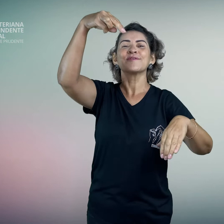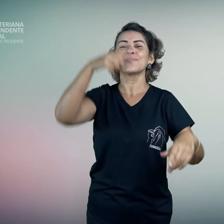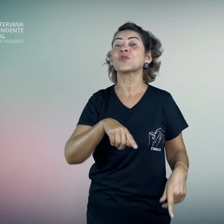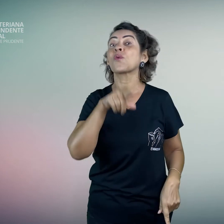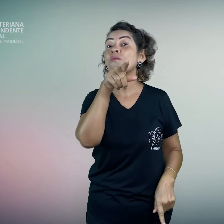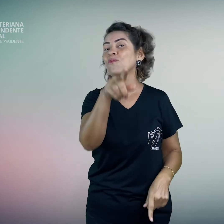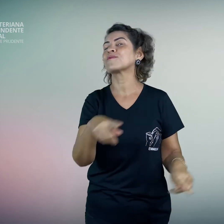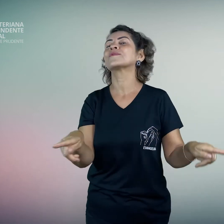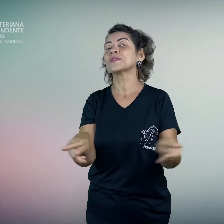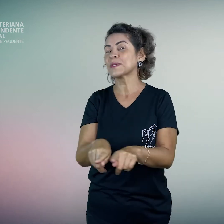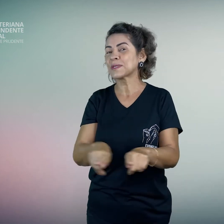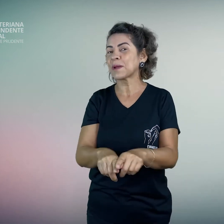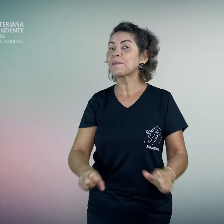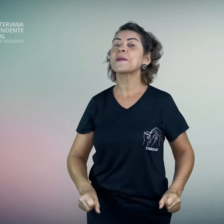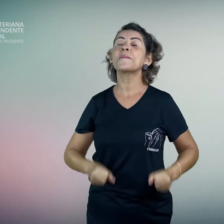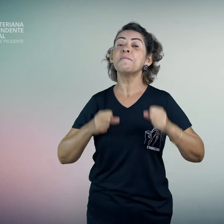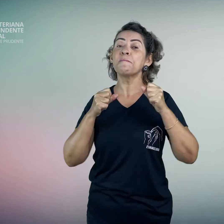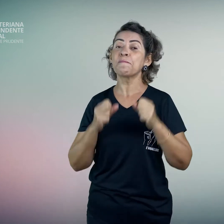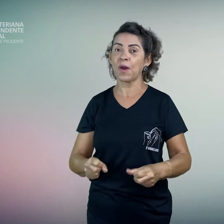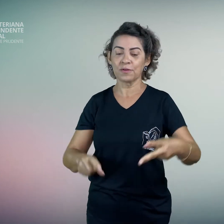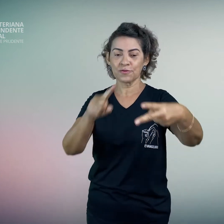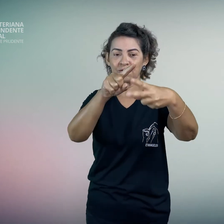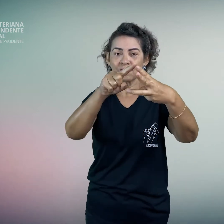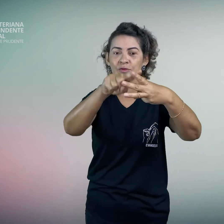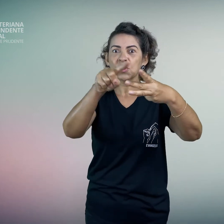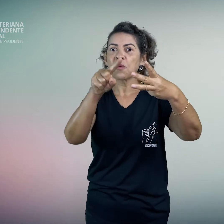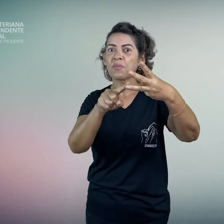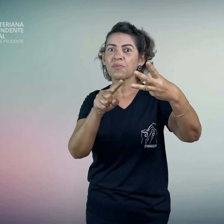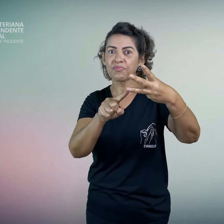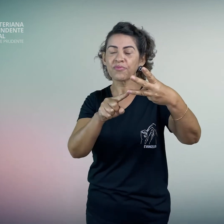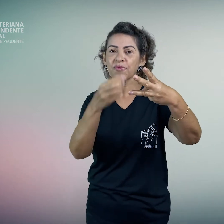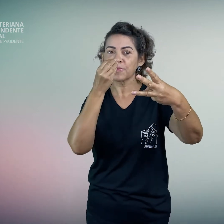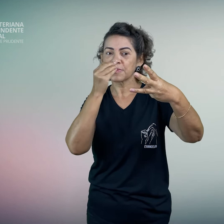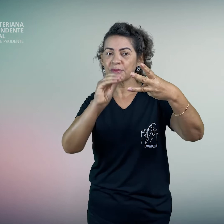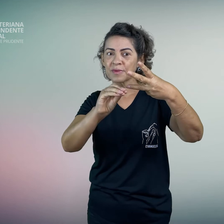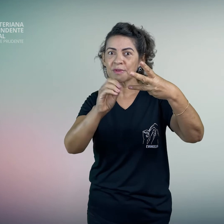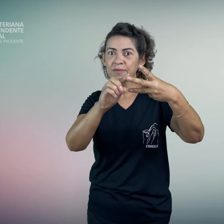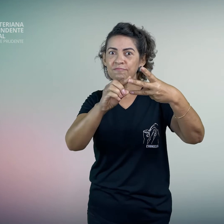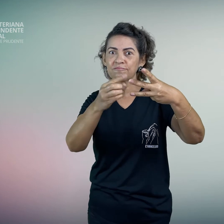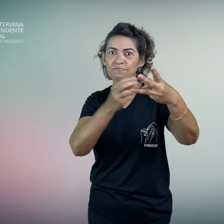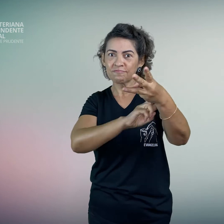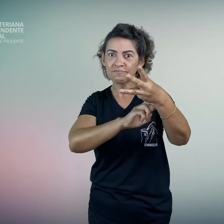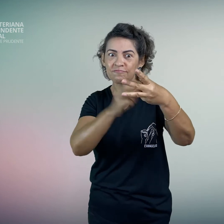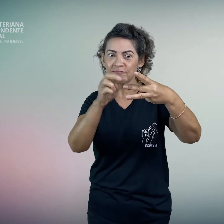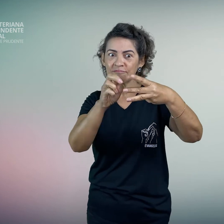Você também pode vencer este ciclo se confiar em Jesus e perdoar como